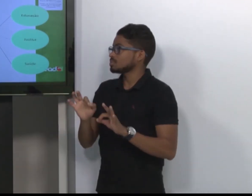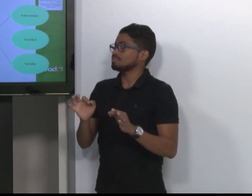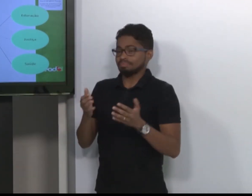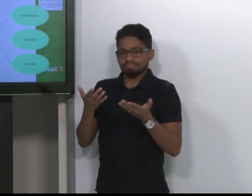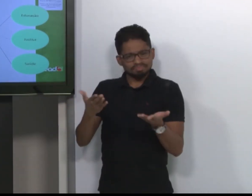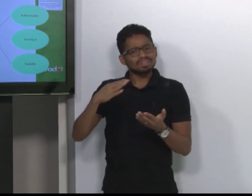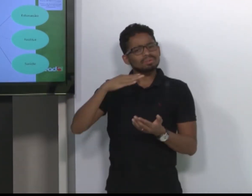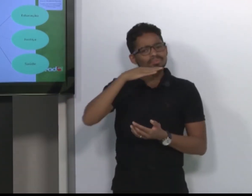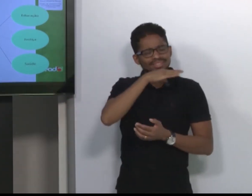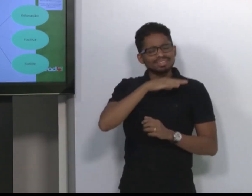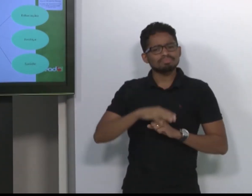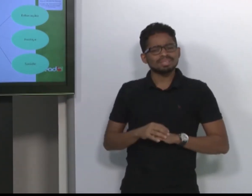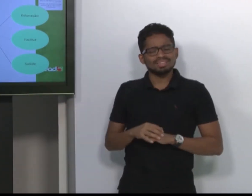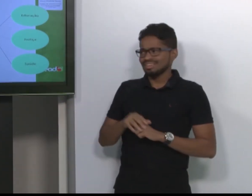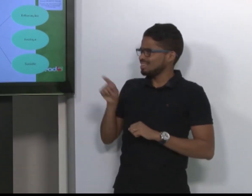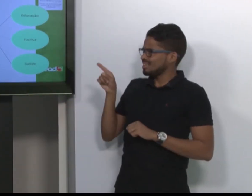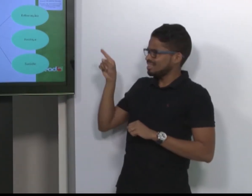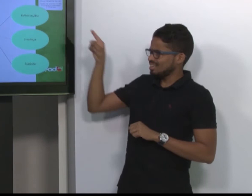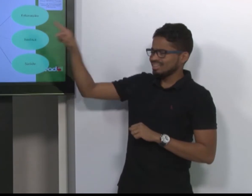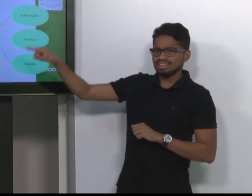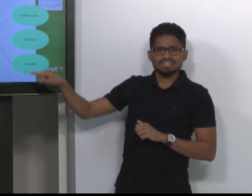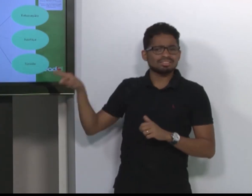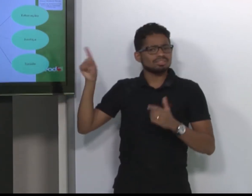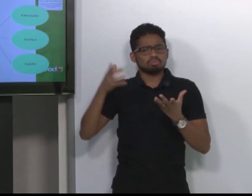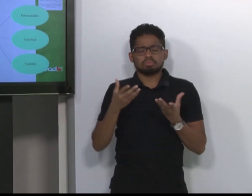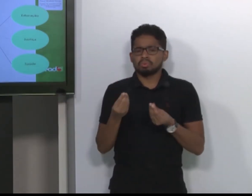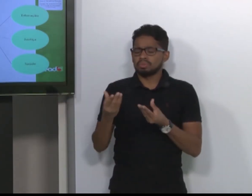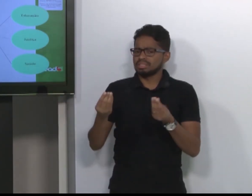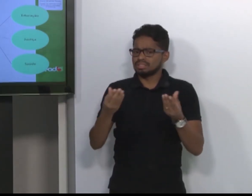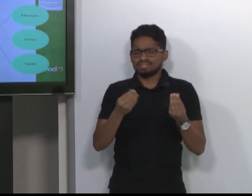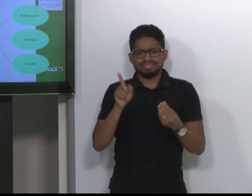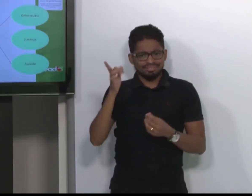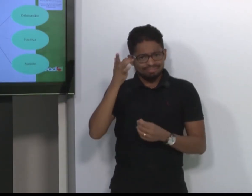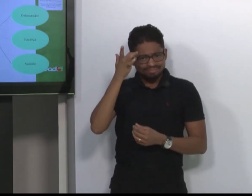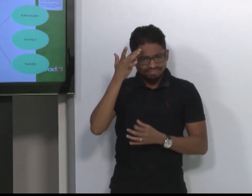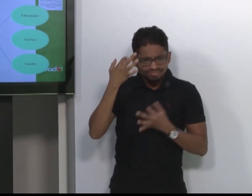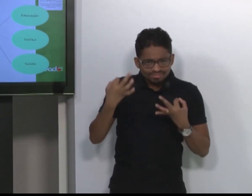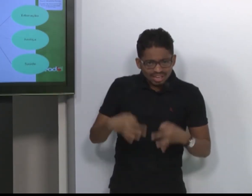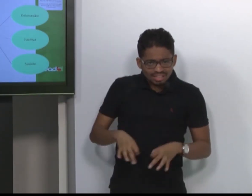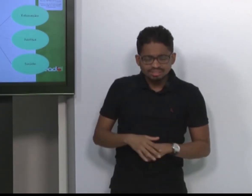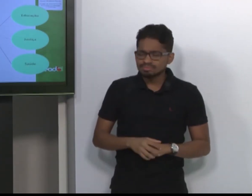há vários espaços, mas isso é fácil? Não, é complicado, é complexo.